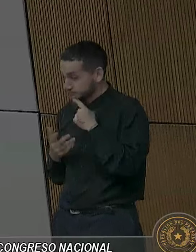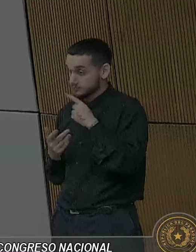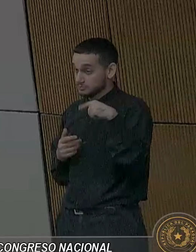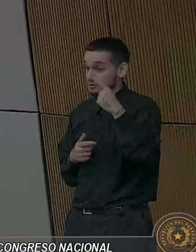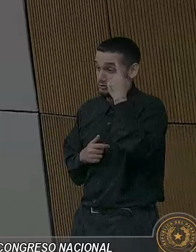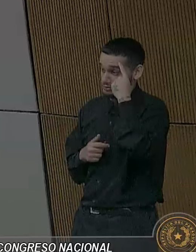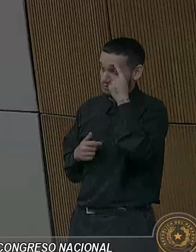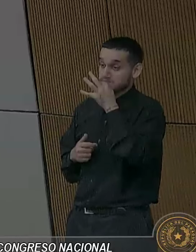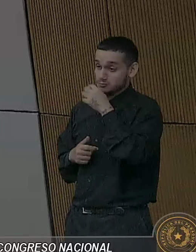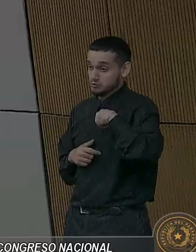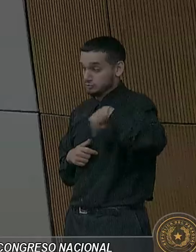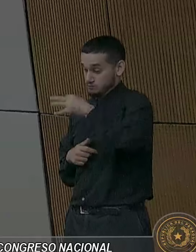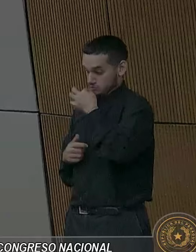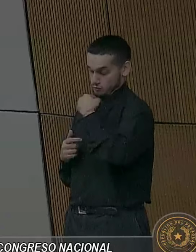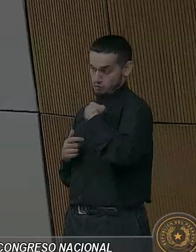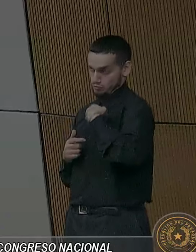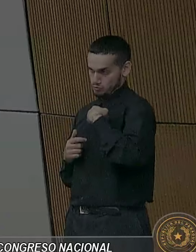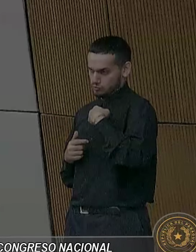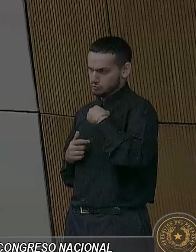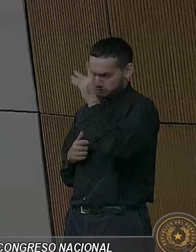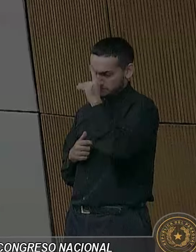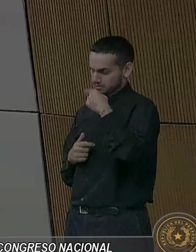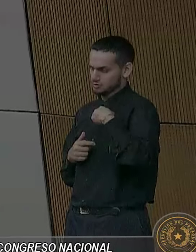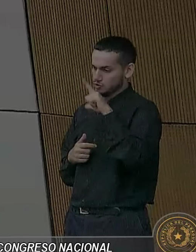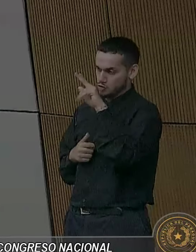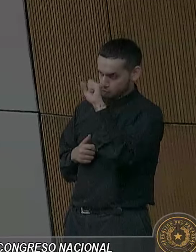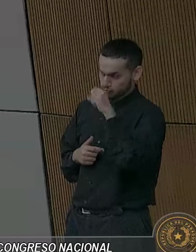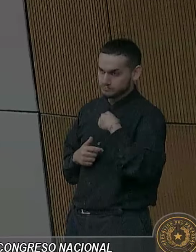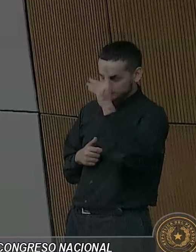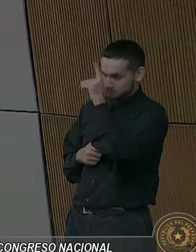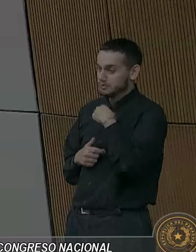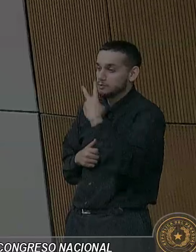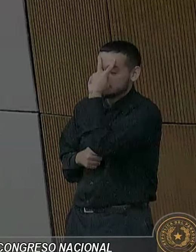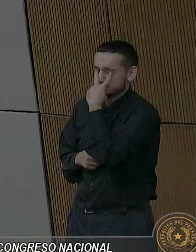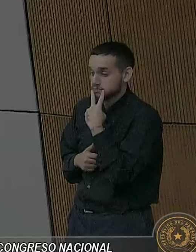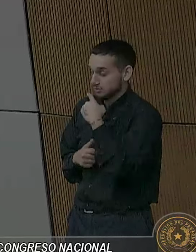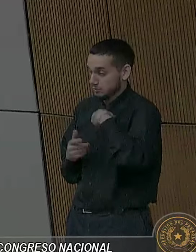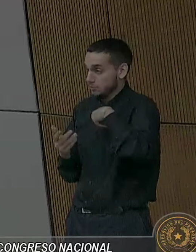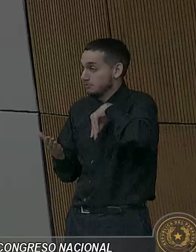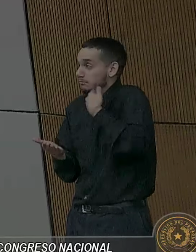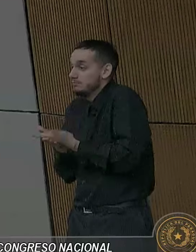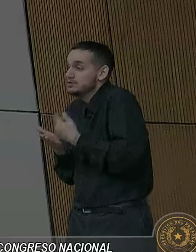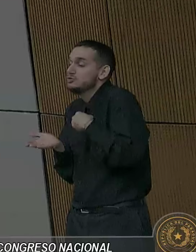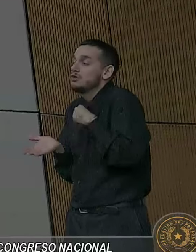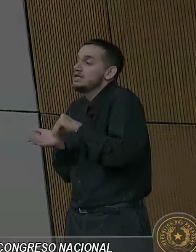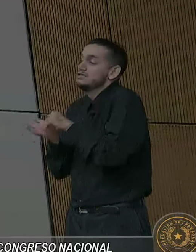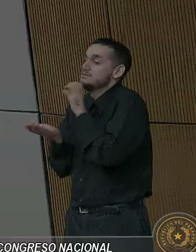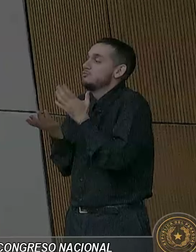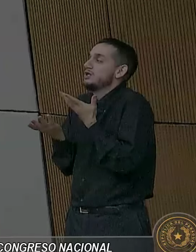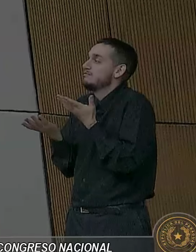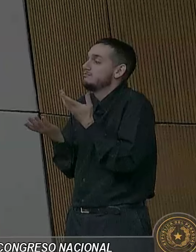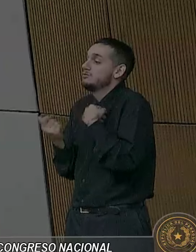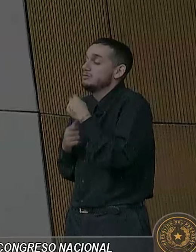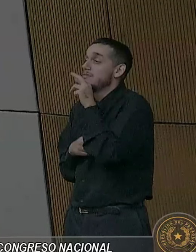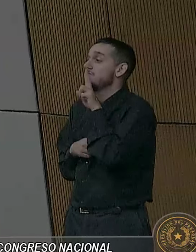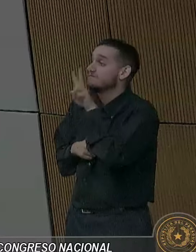cuenta que yo, como Luis Cabaña, como persona ciega, yo no voy a poder hacer algo